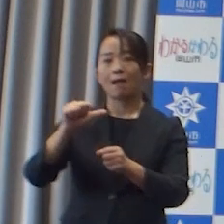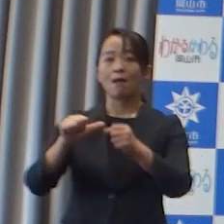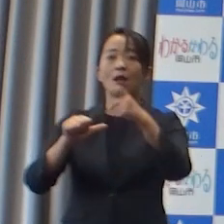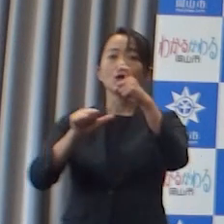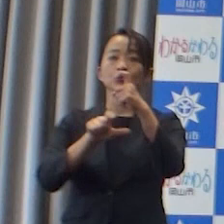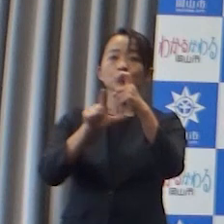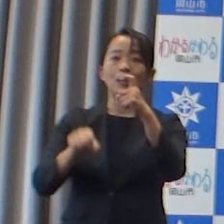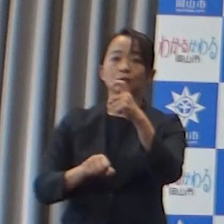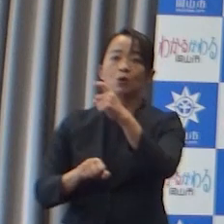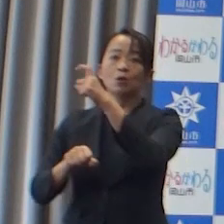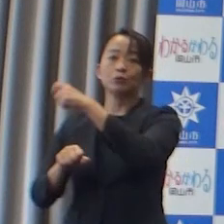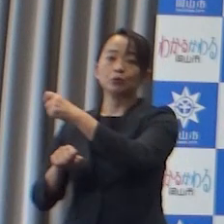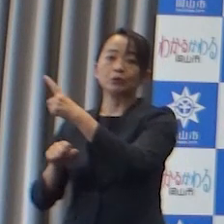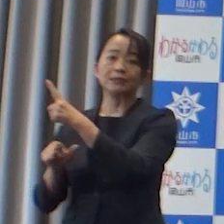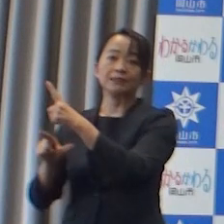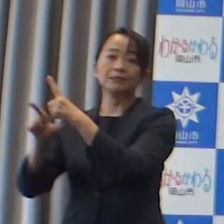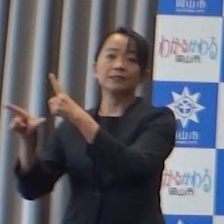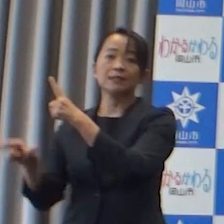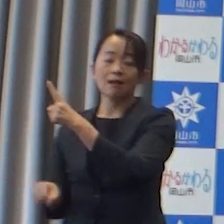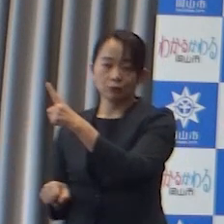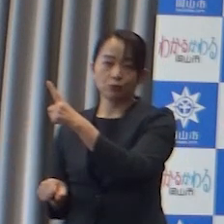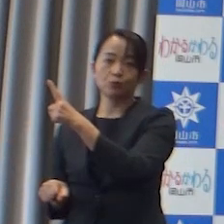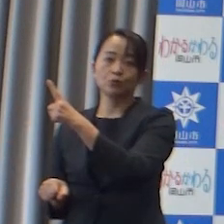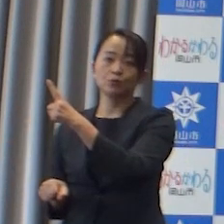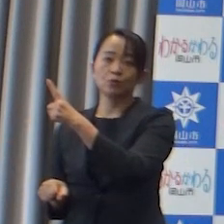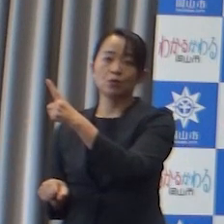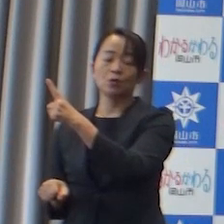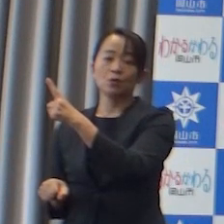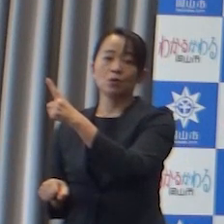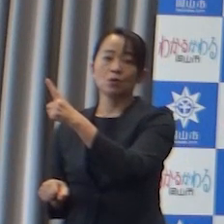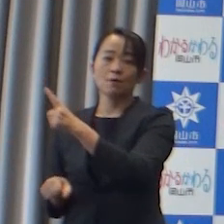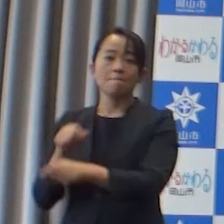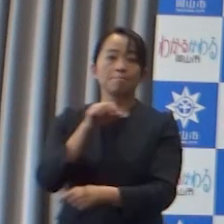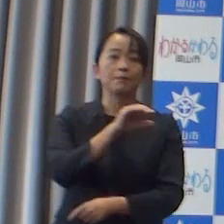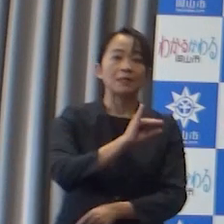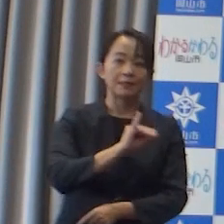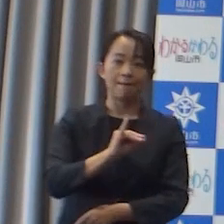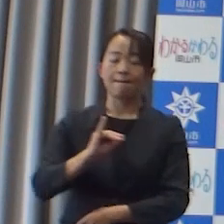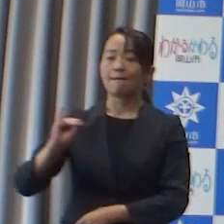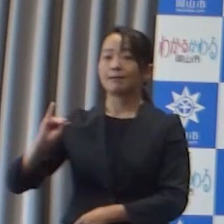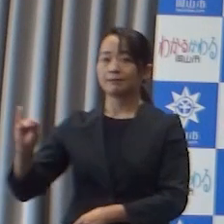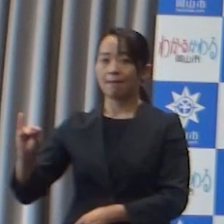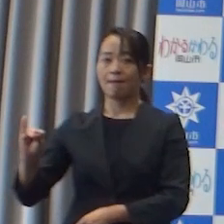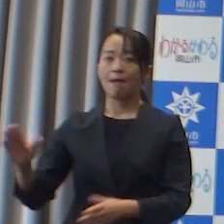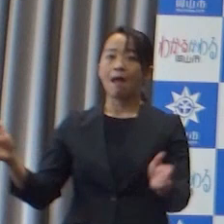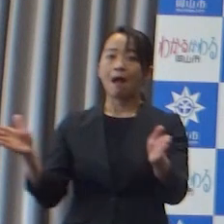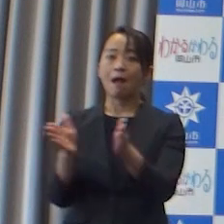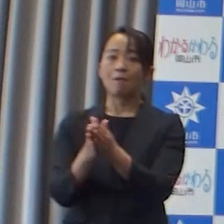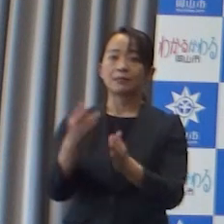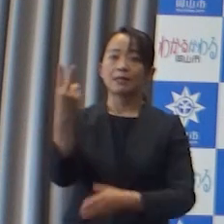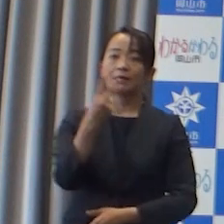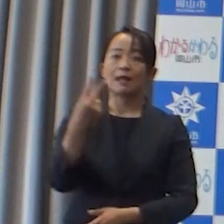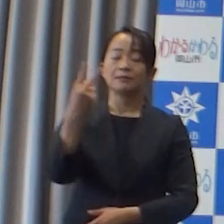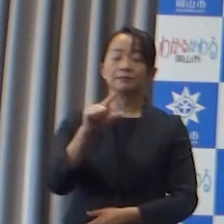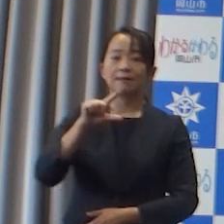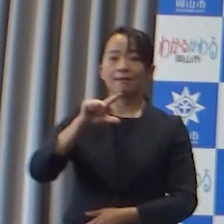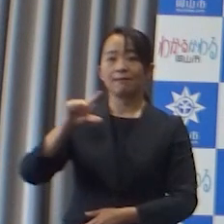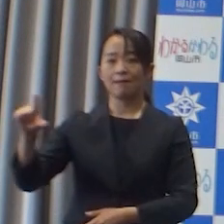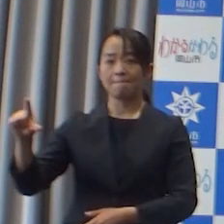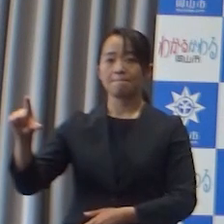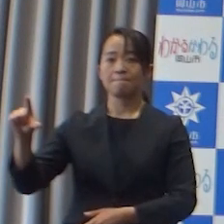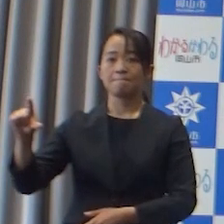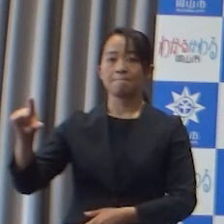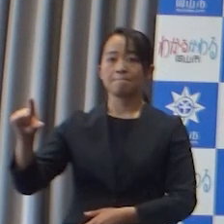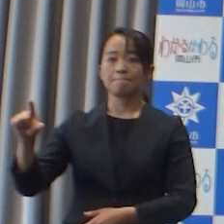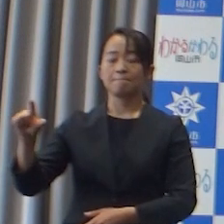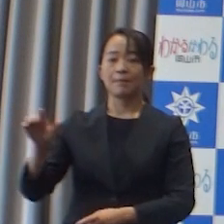月から11月分の11月の使用分に対して各月1000円、2ヶ月合計で2000